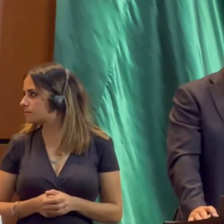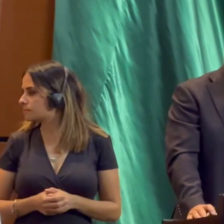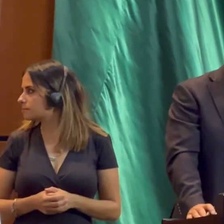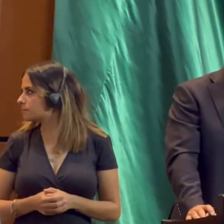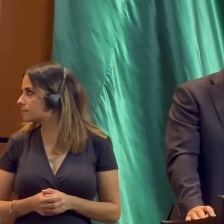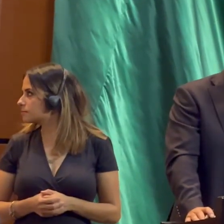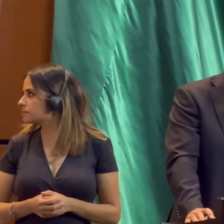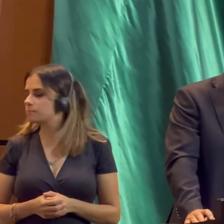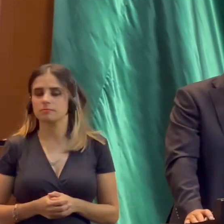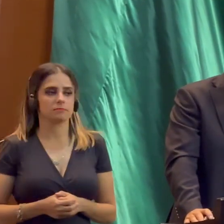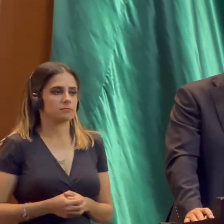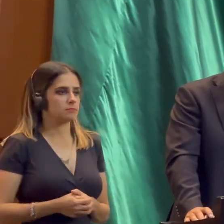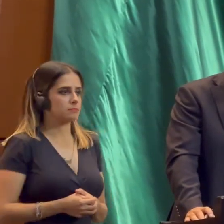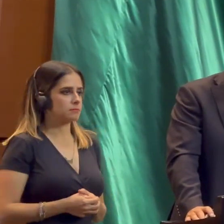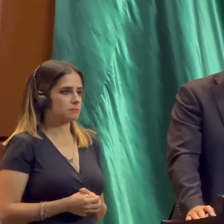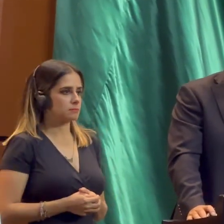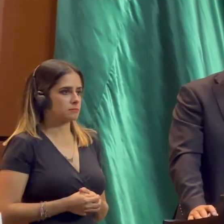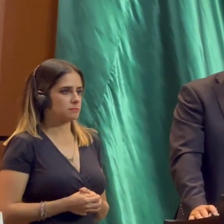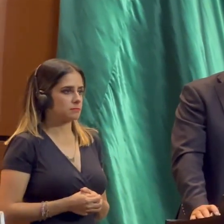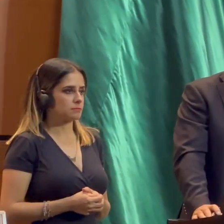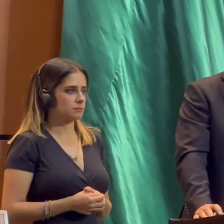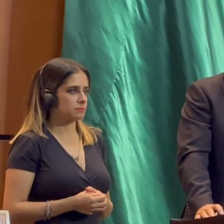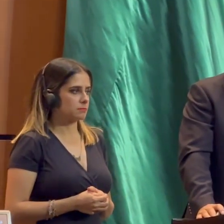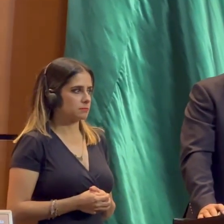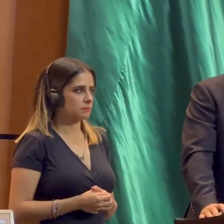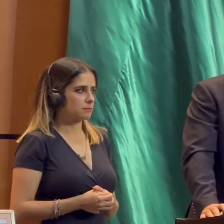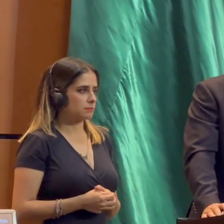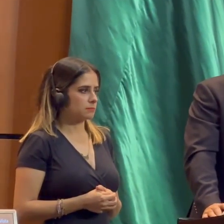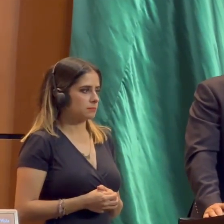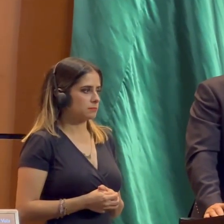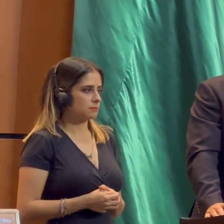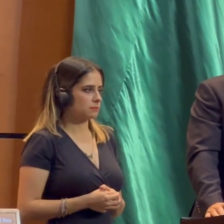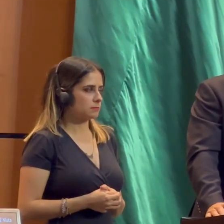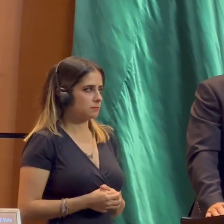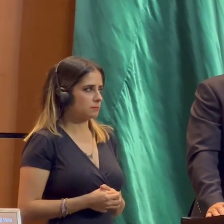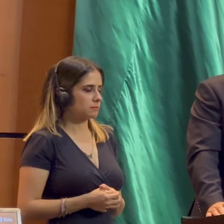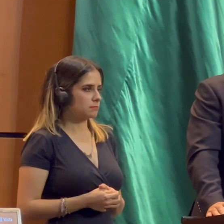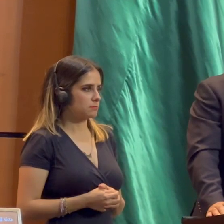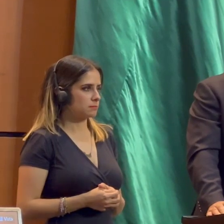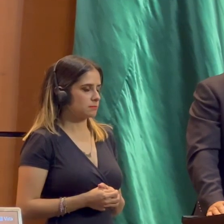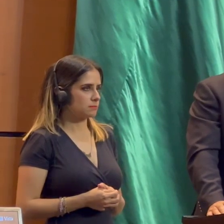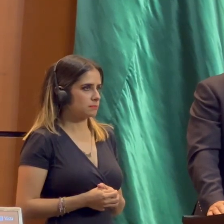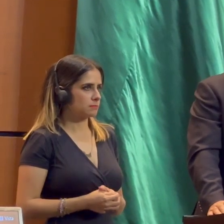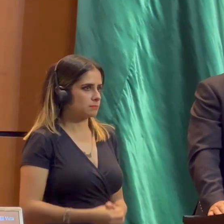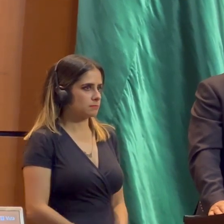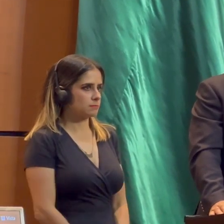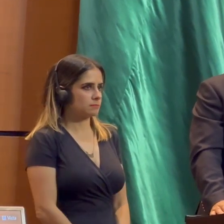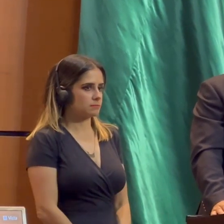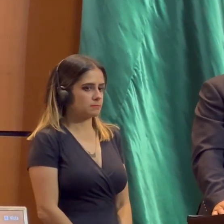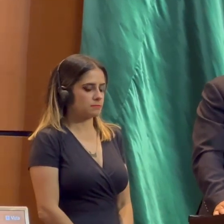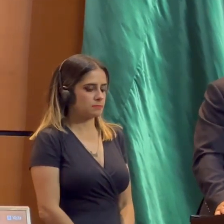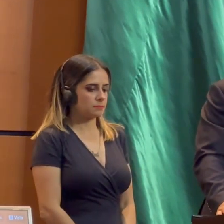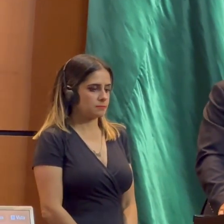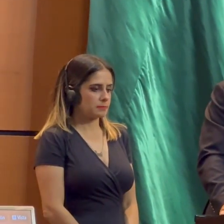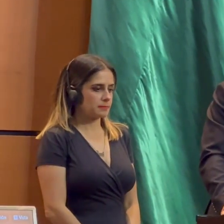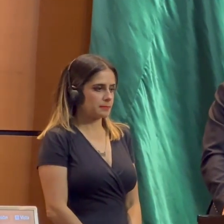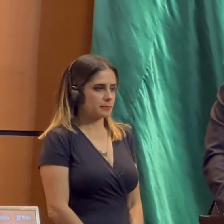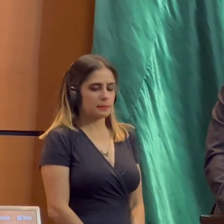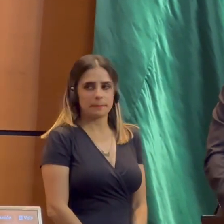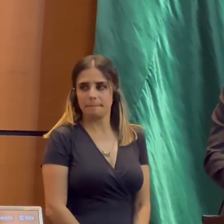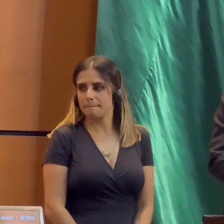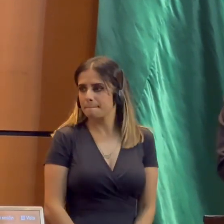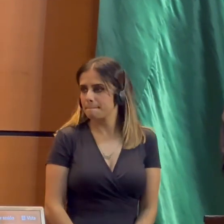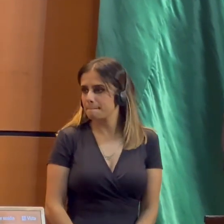ました、亀井真央さんに感謝を申し上げます。どうもありがとうござい